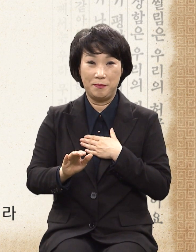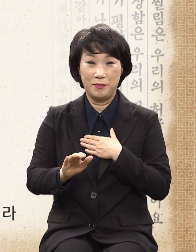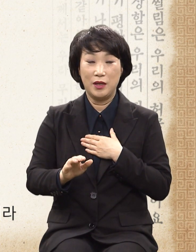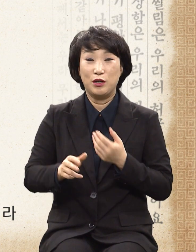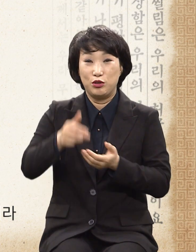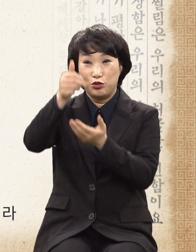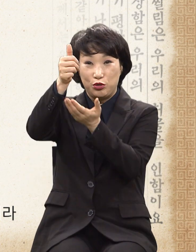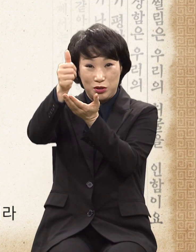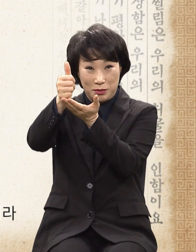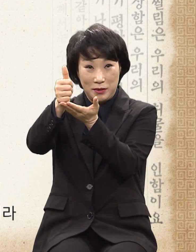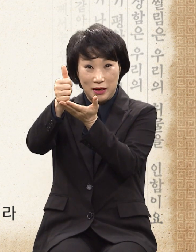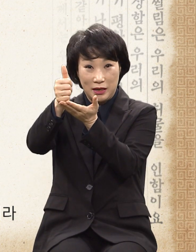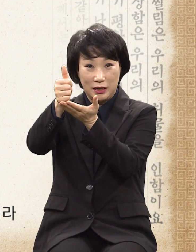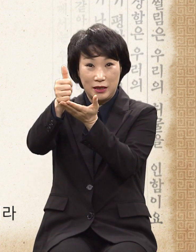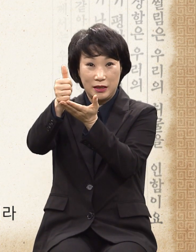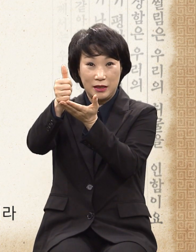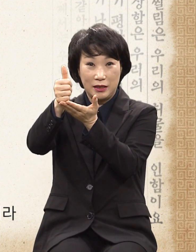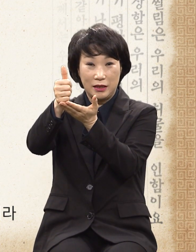주님이